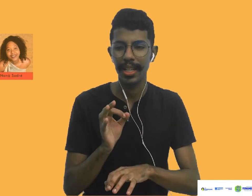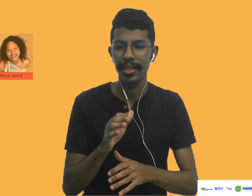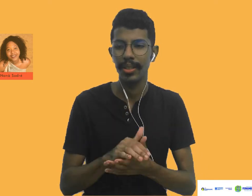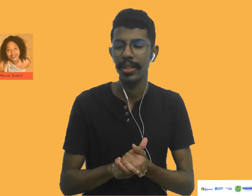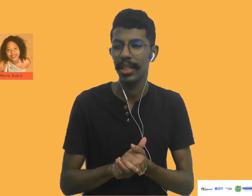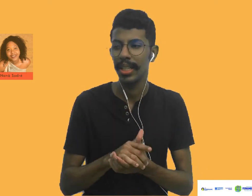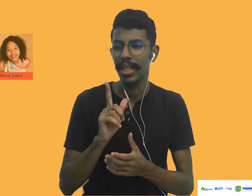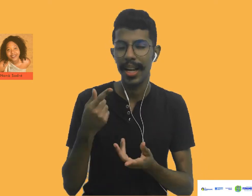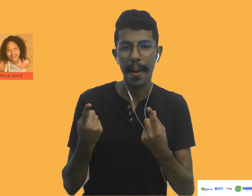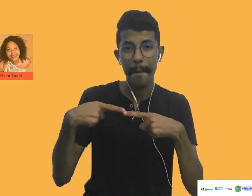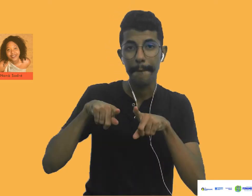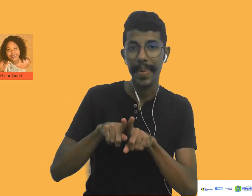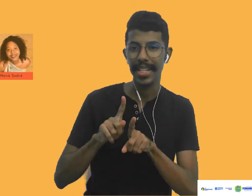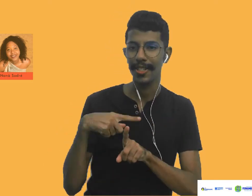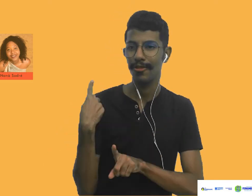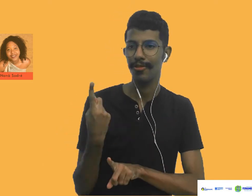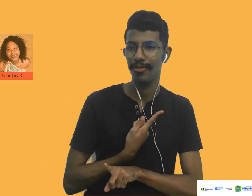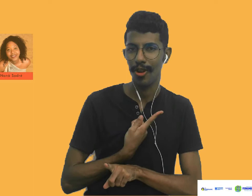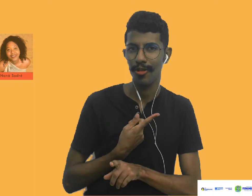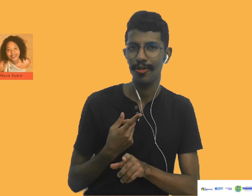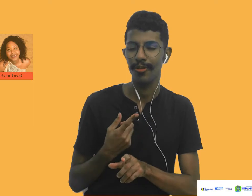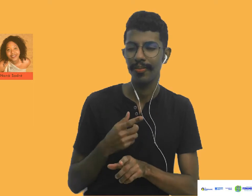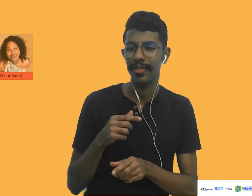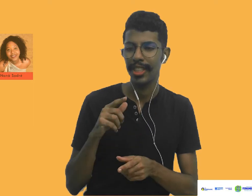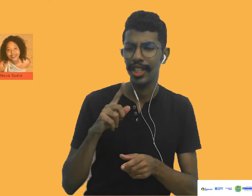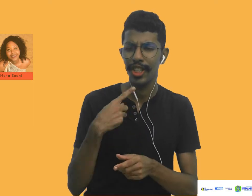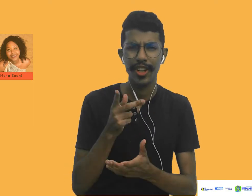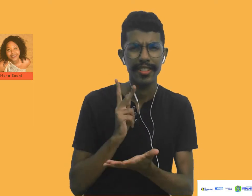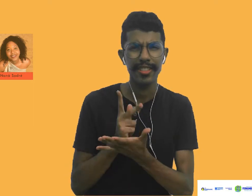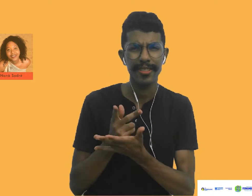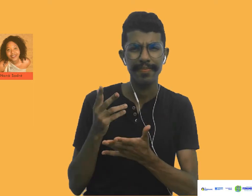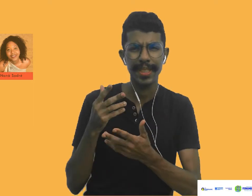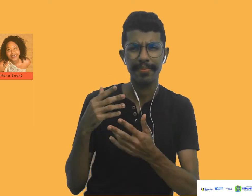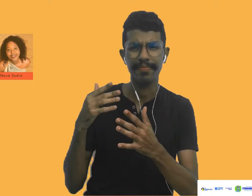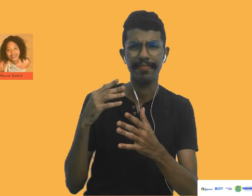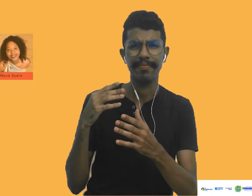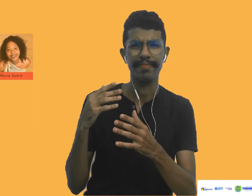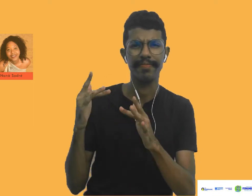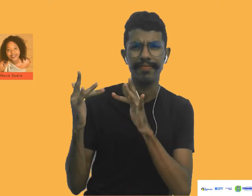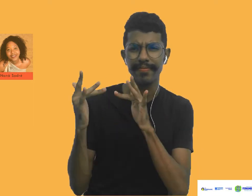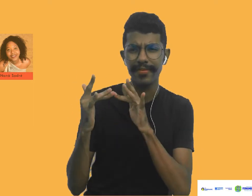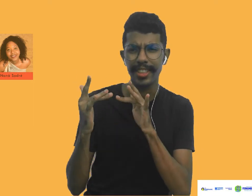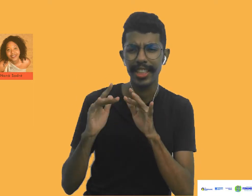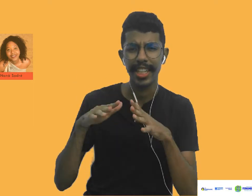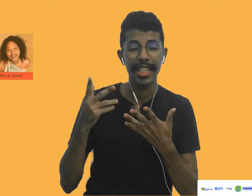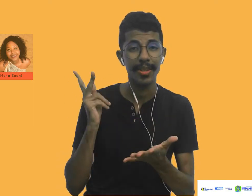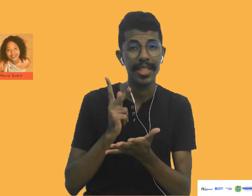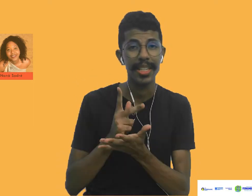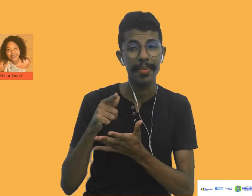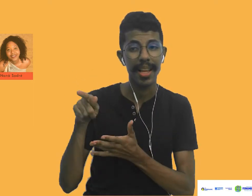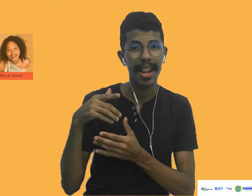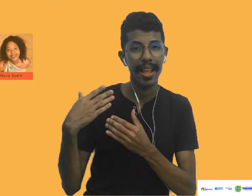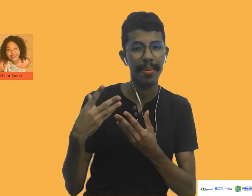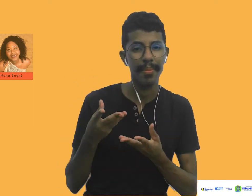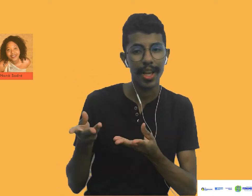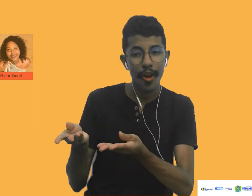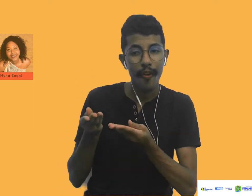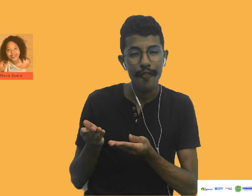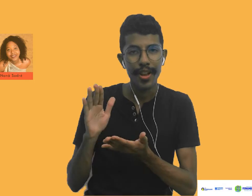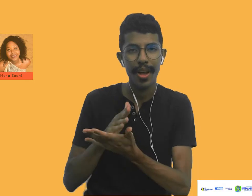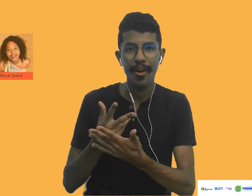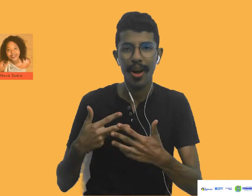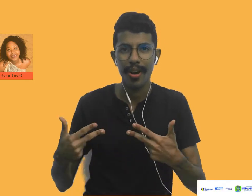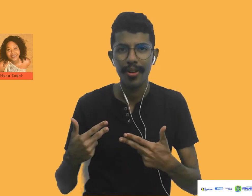que ele é um grande parceiro nosso, e a gente sempre se fala. Então, todas as vezes que ele me convida para alguma coisa, eu